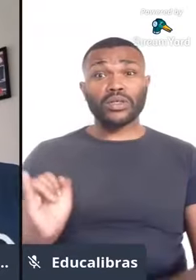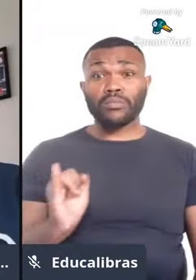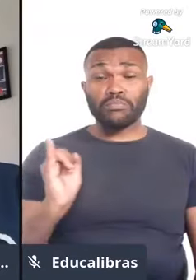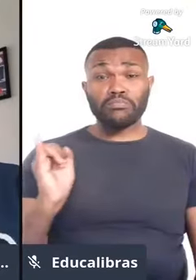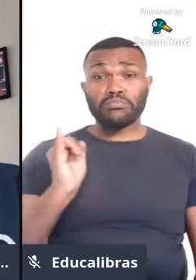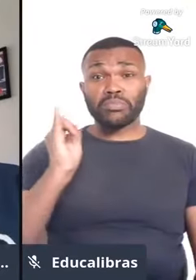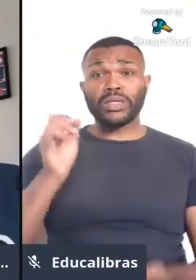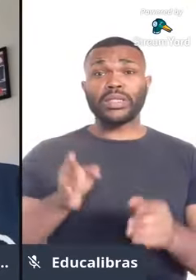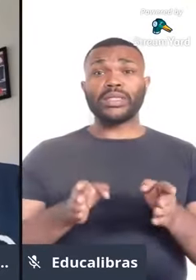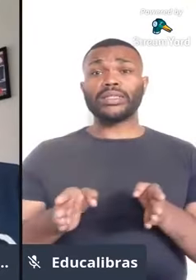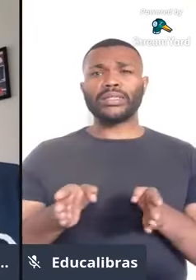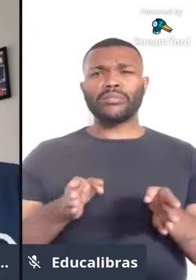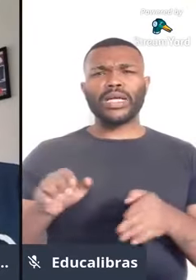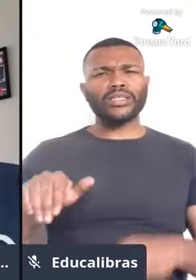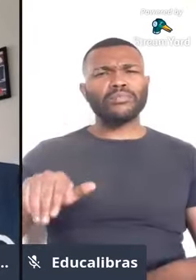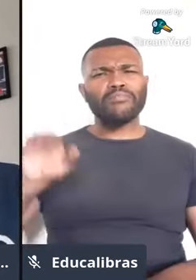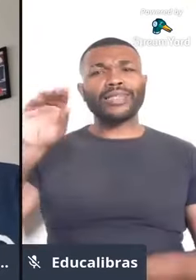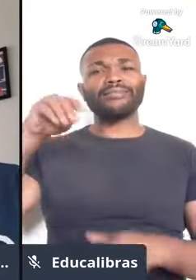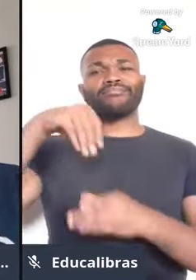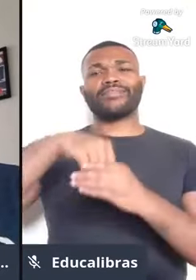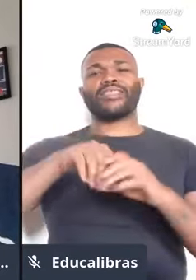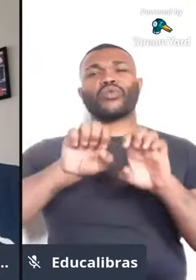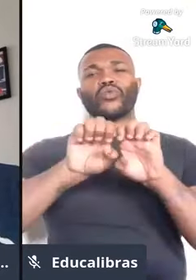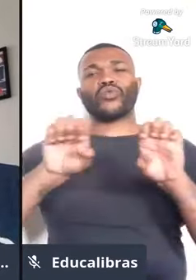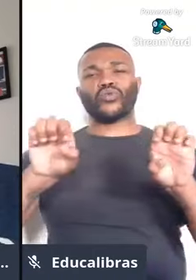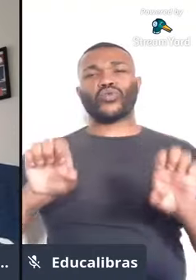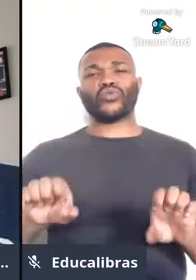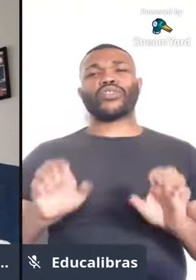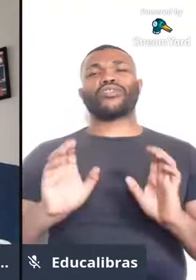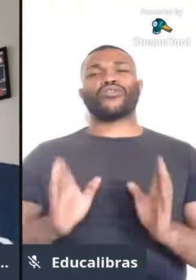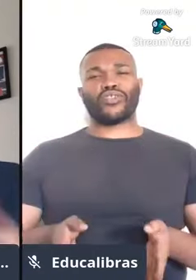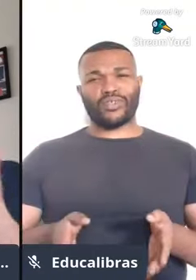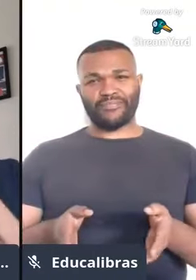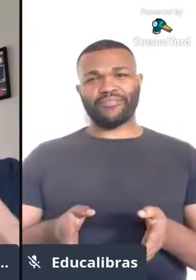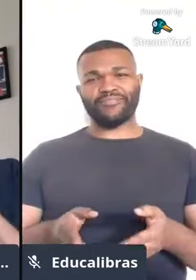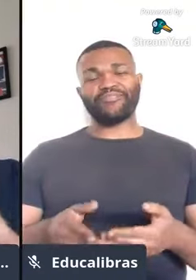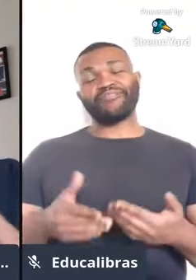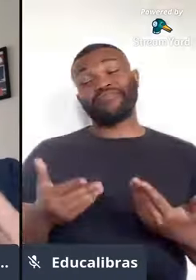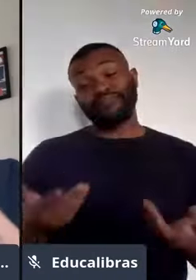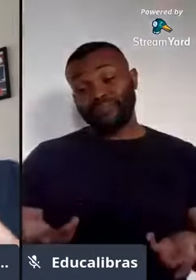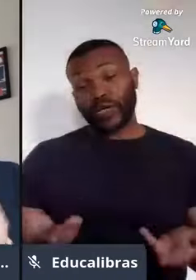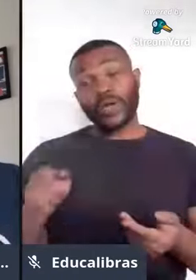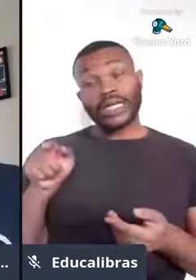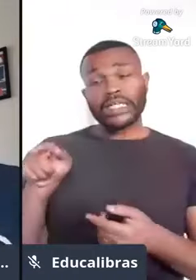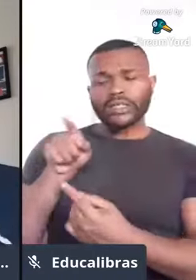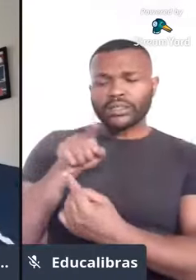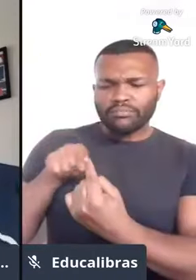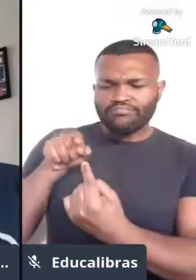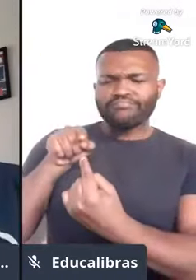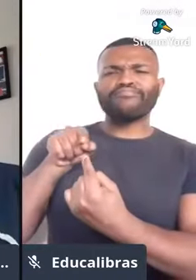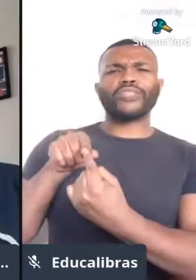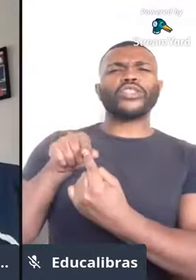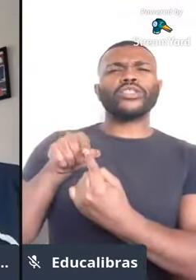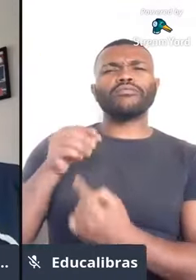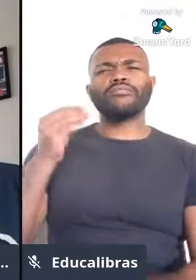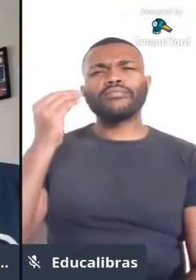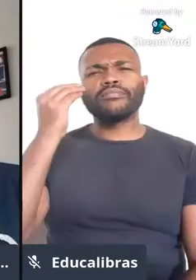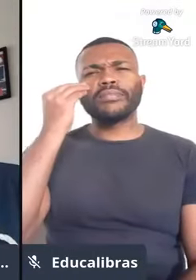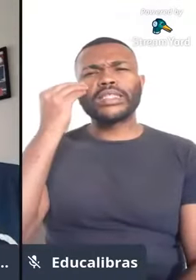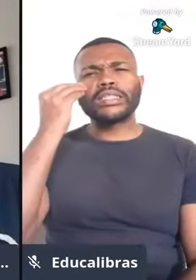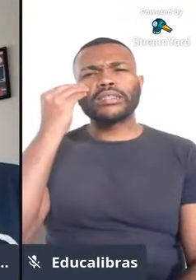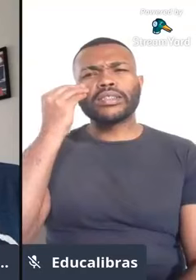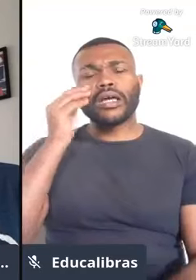forma estrutural, certo? Sim. Então, era esse o objetivo, era tentar mostrar